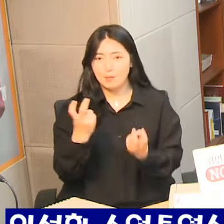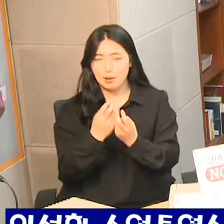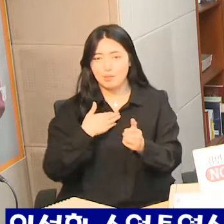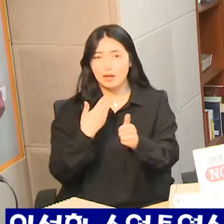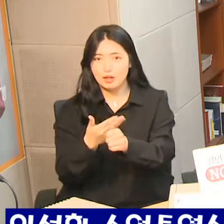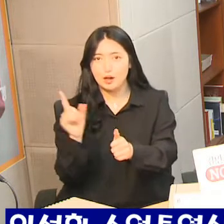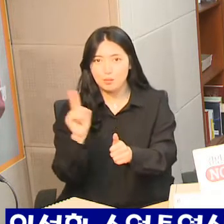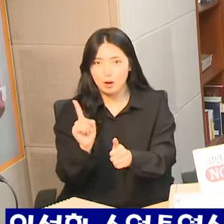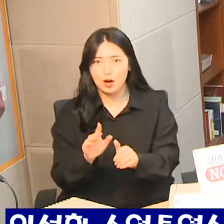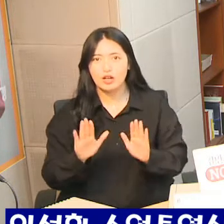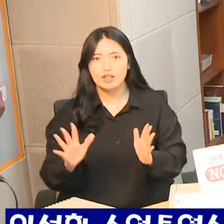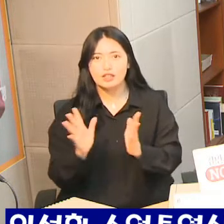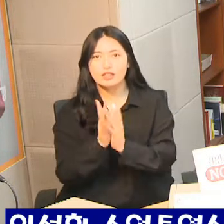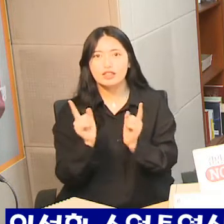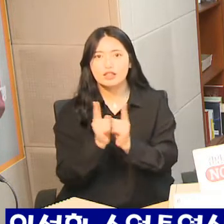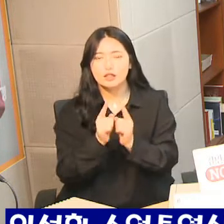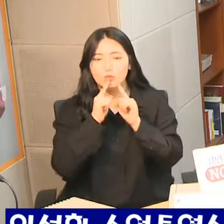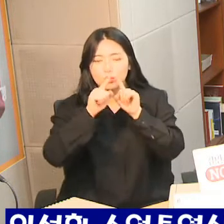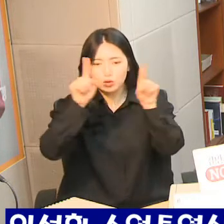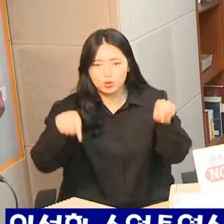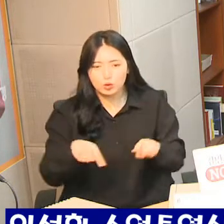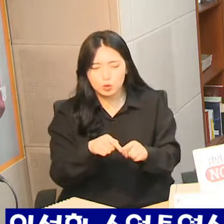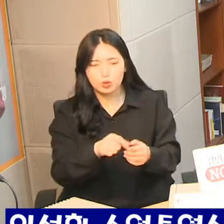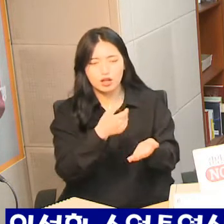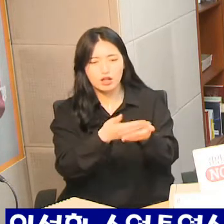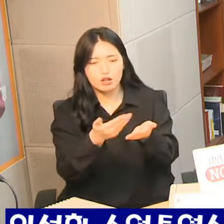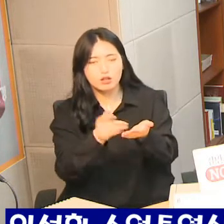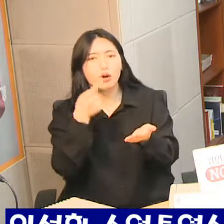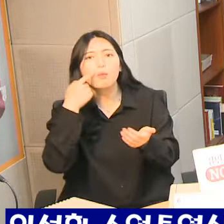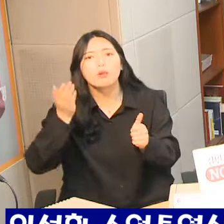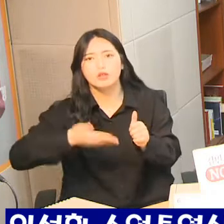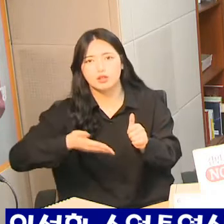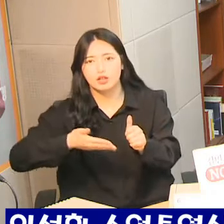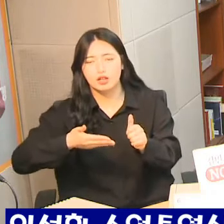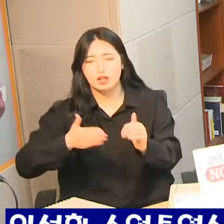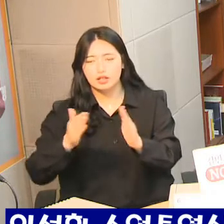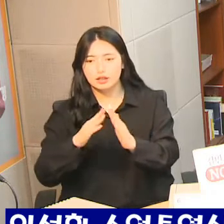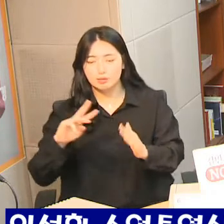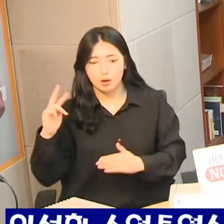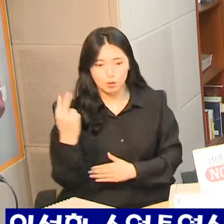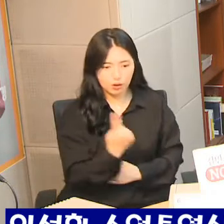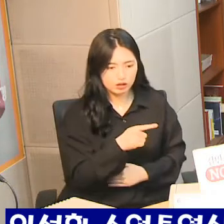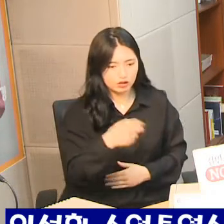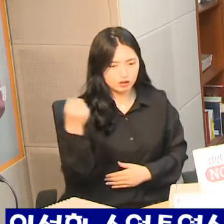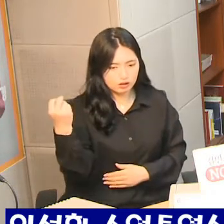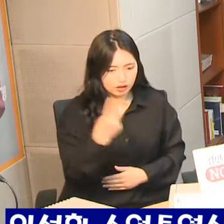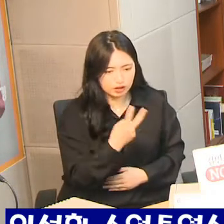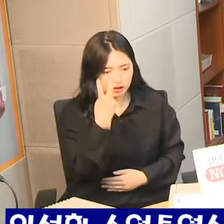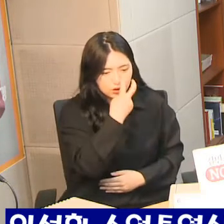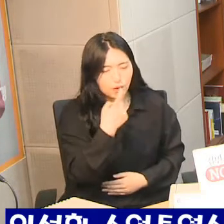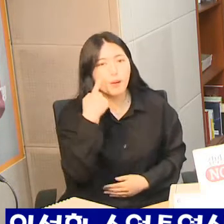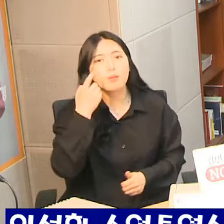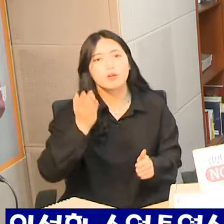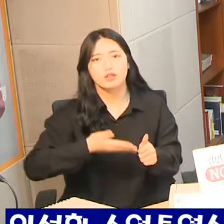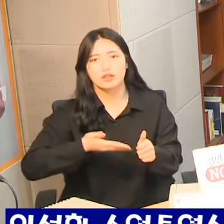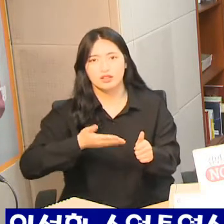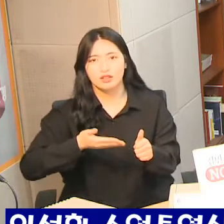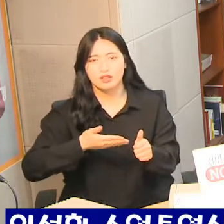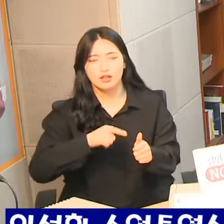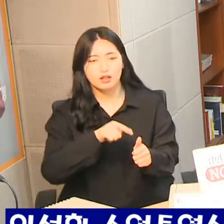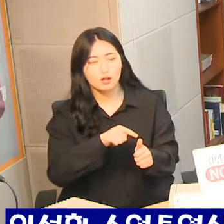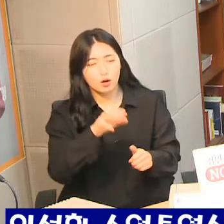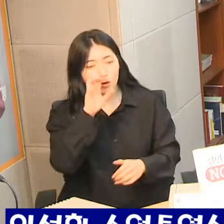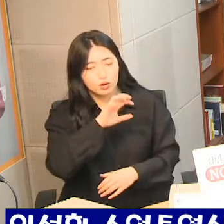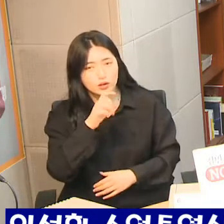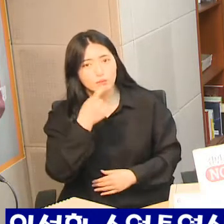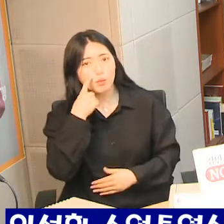거를 네. 직접 페이퍼에다가 한번 그려보시고 집에 와서 그거를 다시 한번 점검을 해보세요. 그냥 요거 한 몇